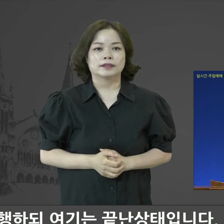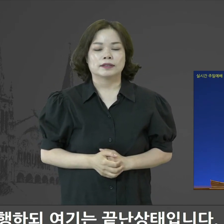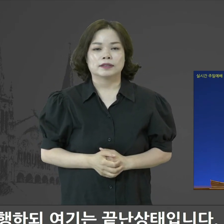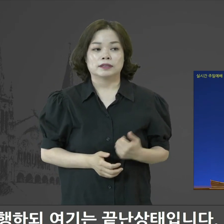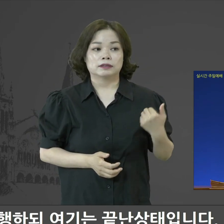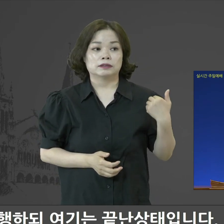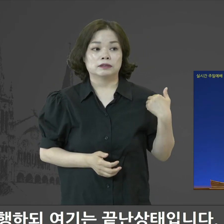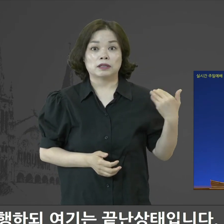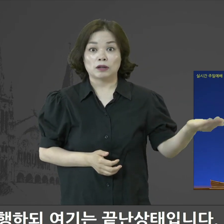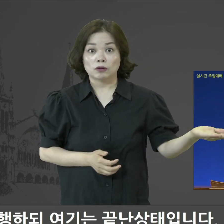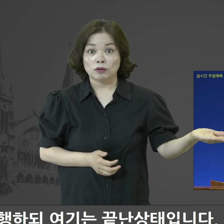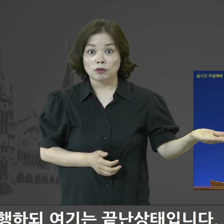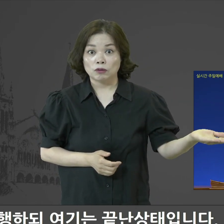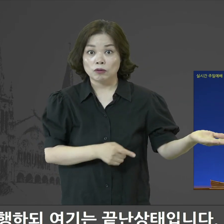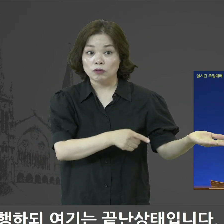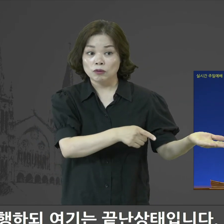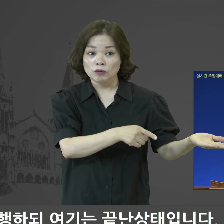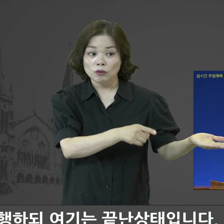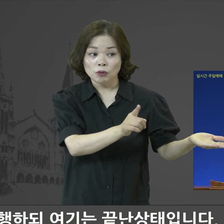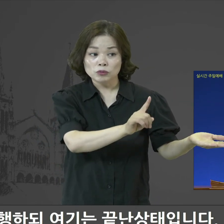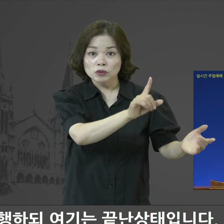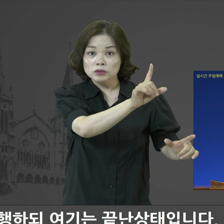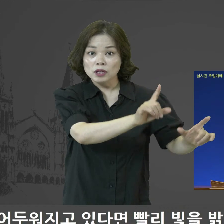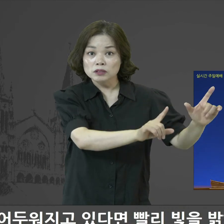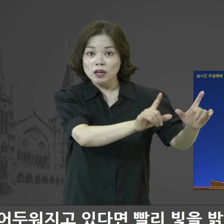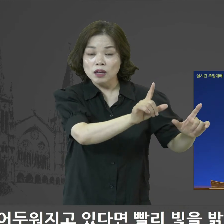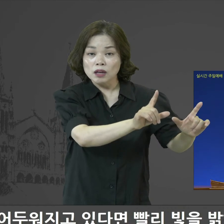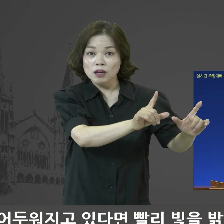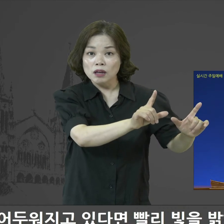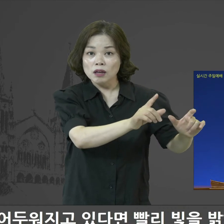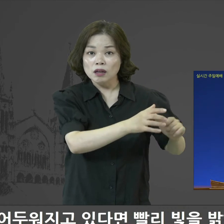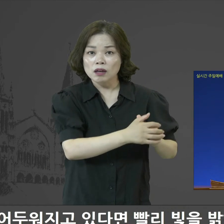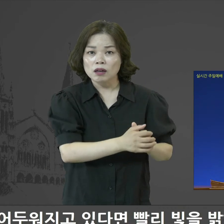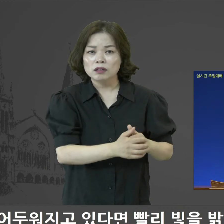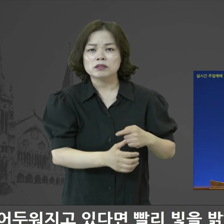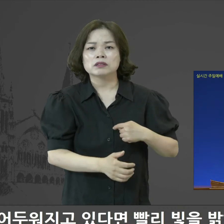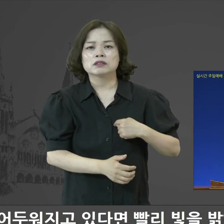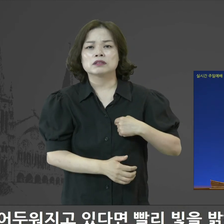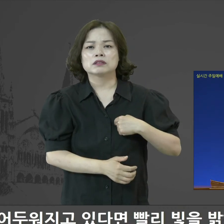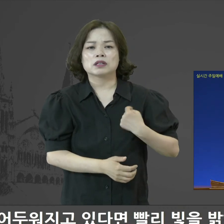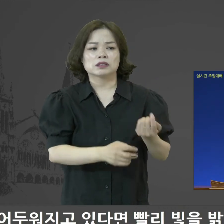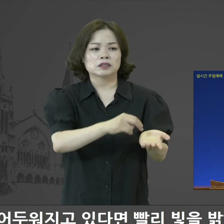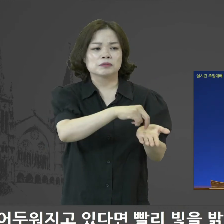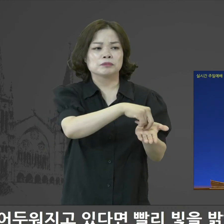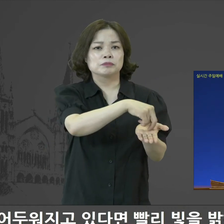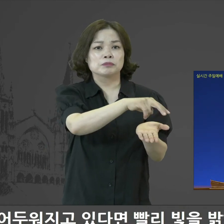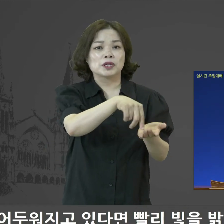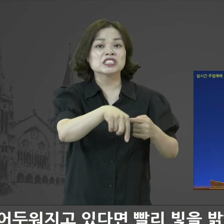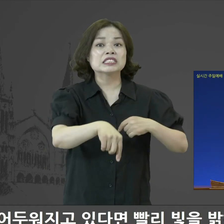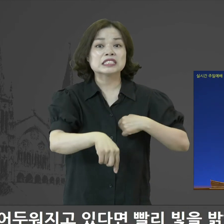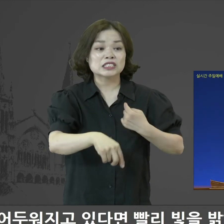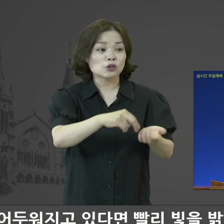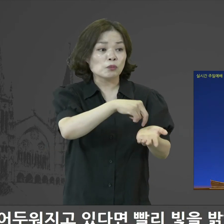놔두고 방임하니까 어떤 상태까지 가냐면 자신을 방탕에 방임하여, 스스로